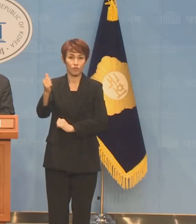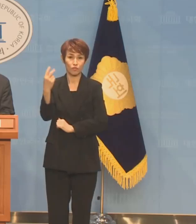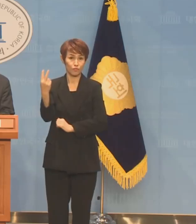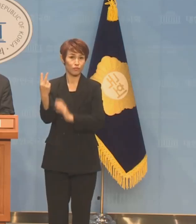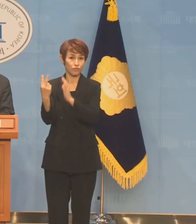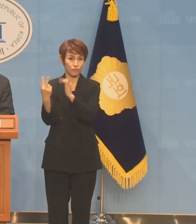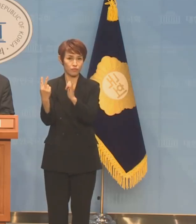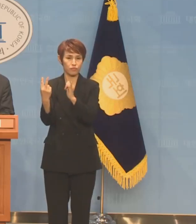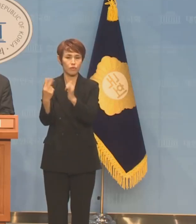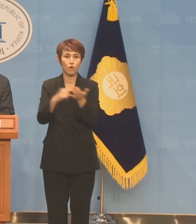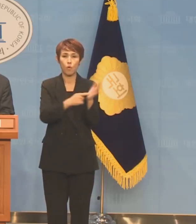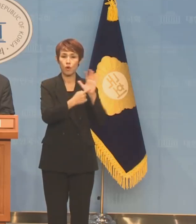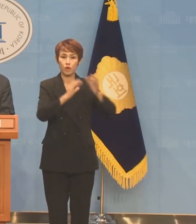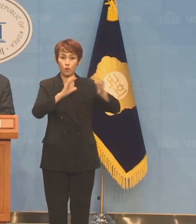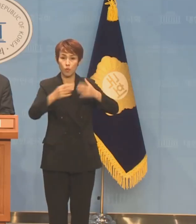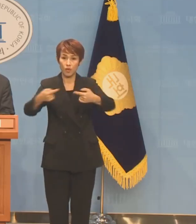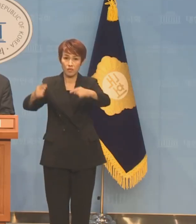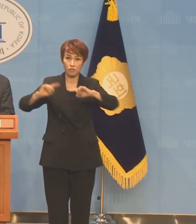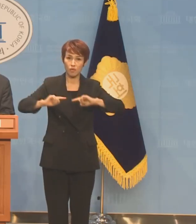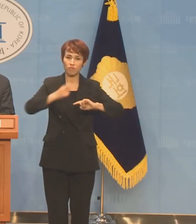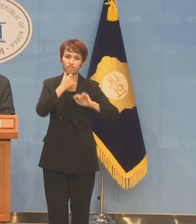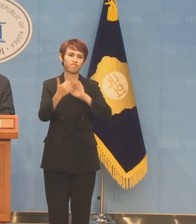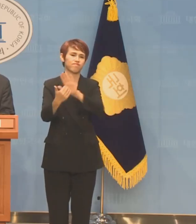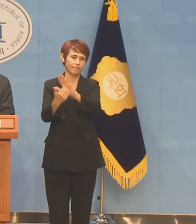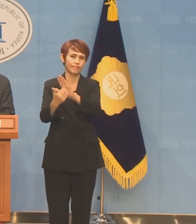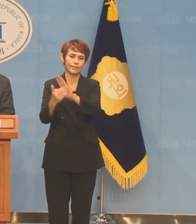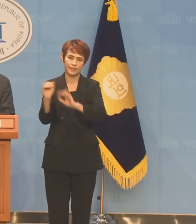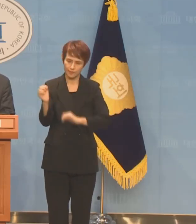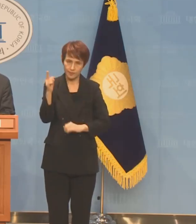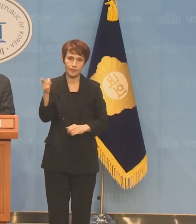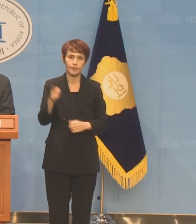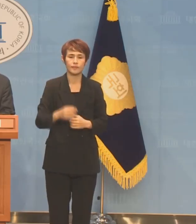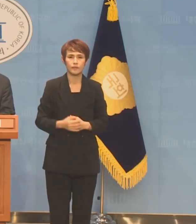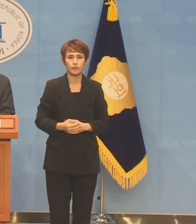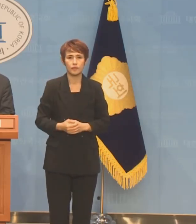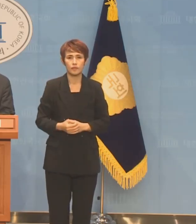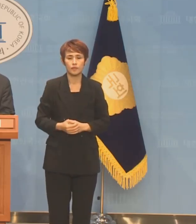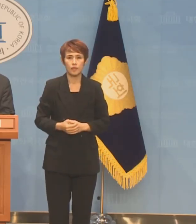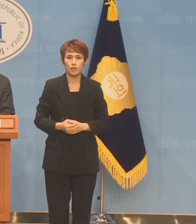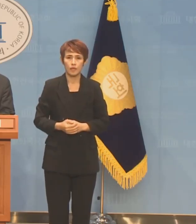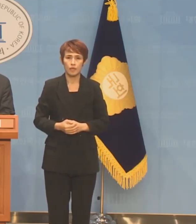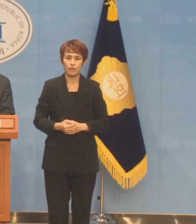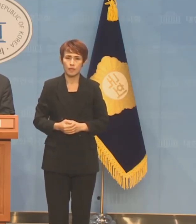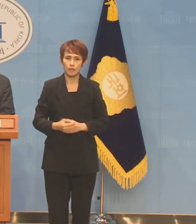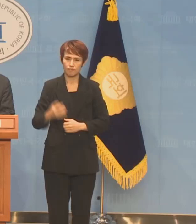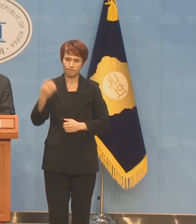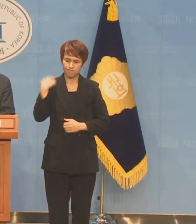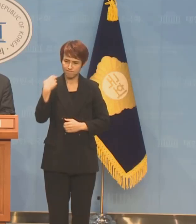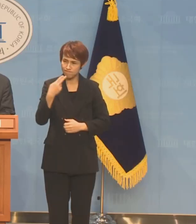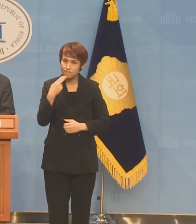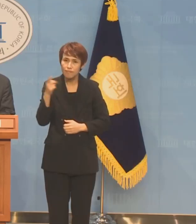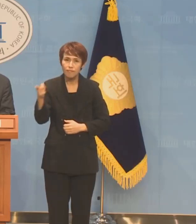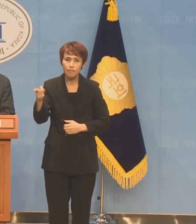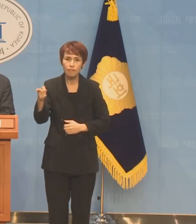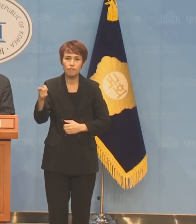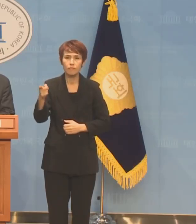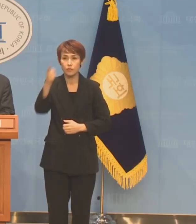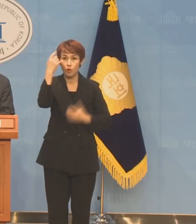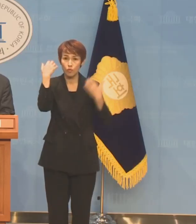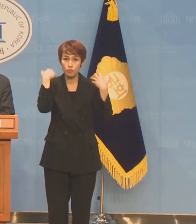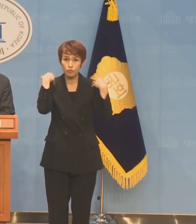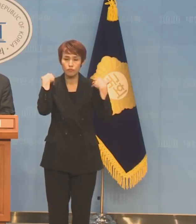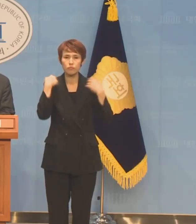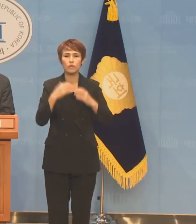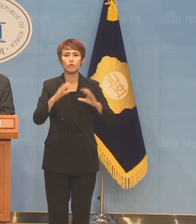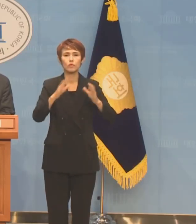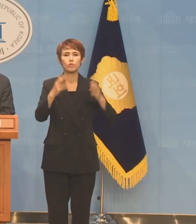장관이 공개 토론회 참석을 거부했기 때문입니다. 이토록 무책임한 정부에게 국회